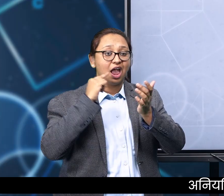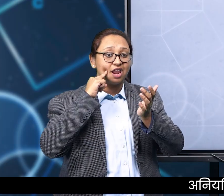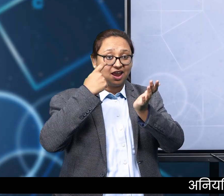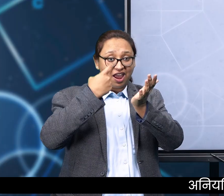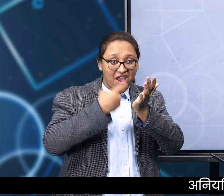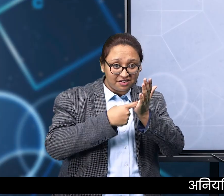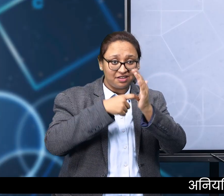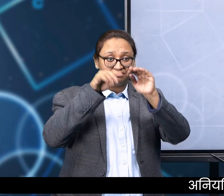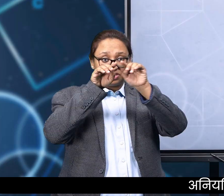अनियमित आकार,